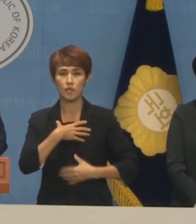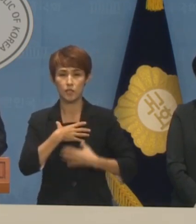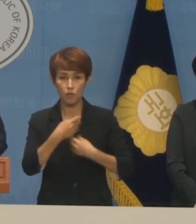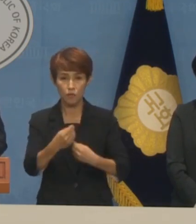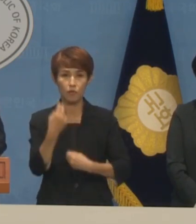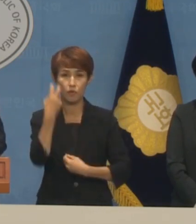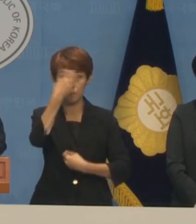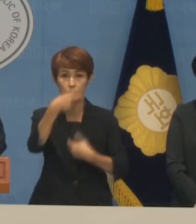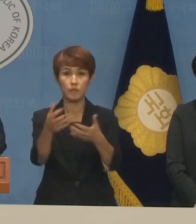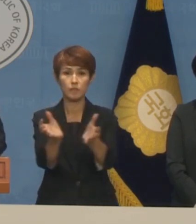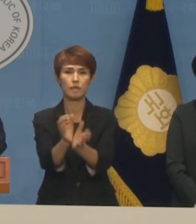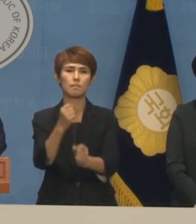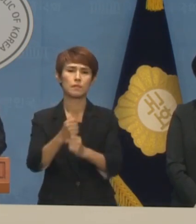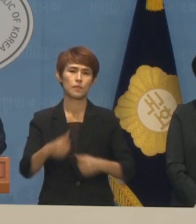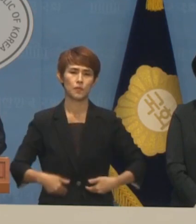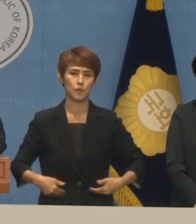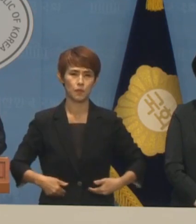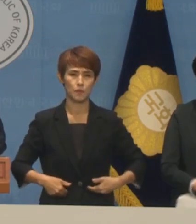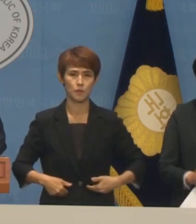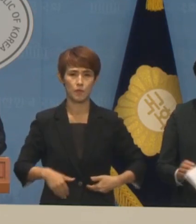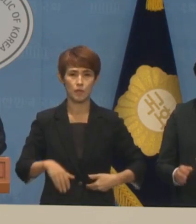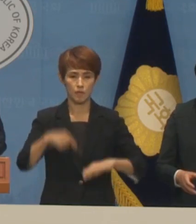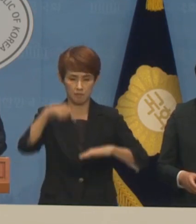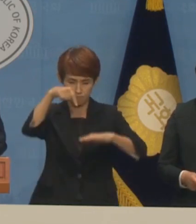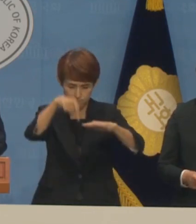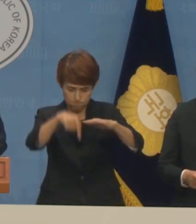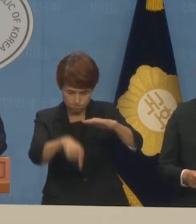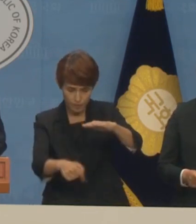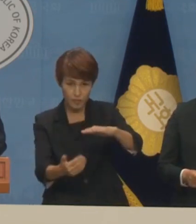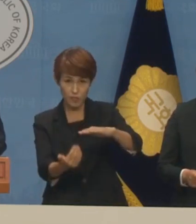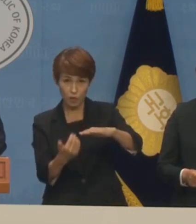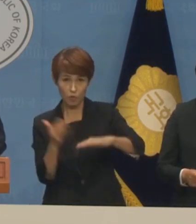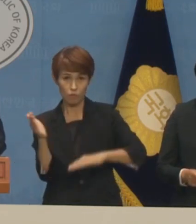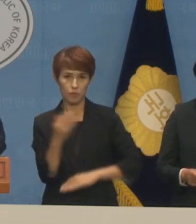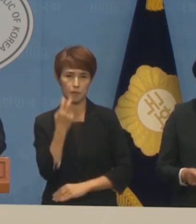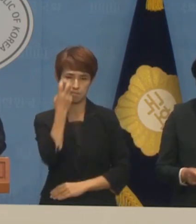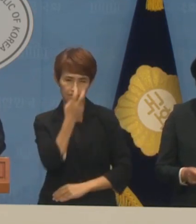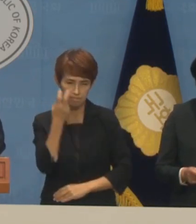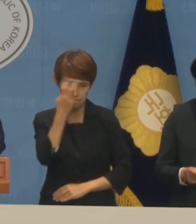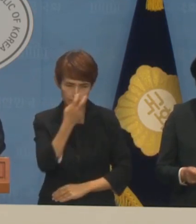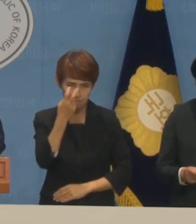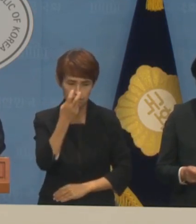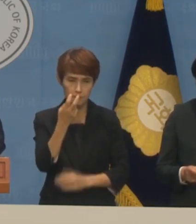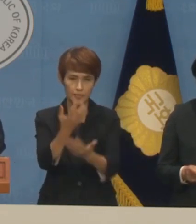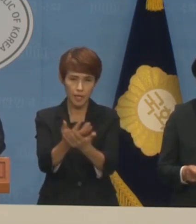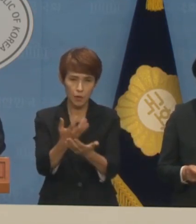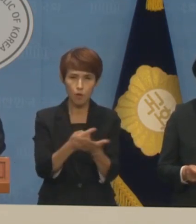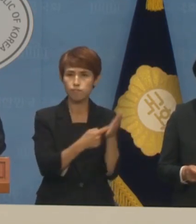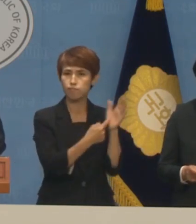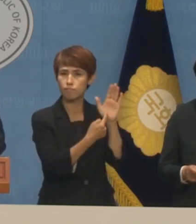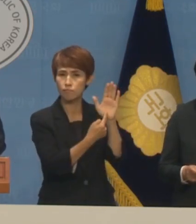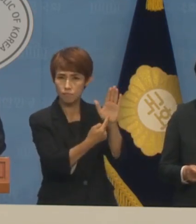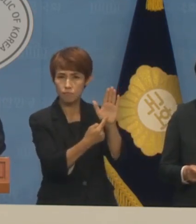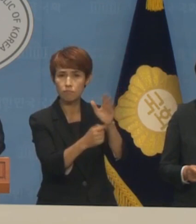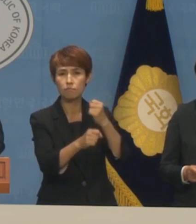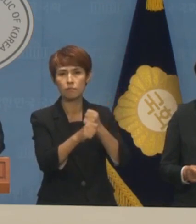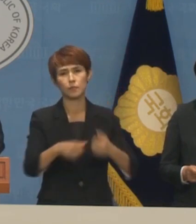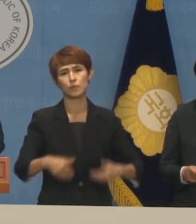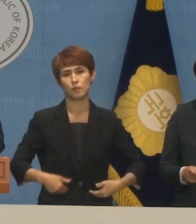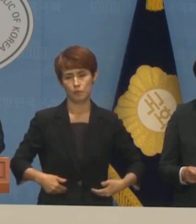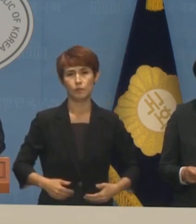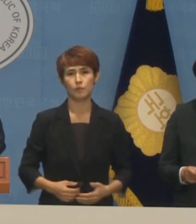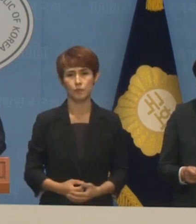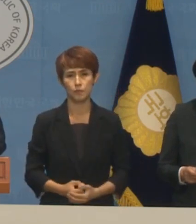지진안전성검증단을 구성해 시추 전 단계부터 감시 활동 및 자료 공개가 이루어지도록 해야